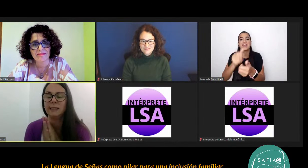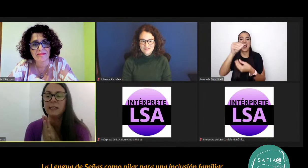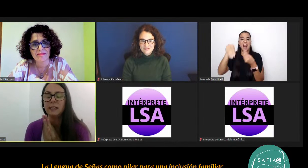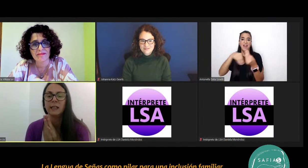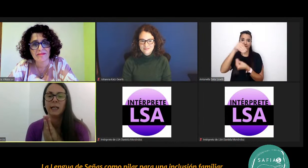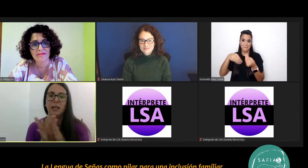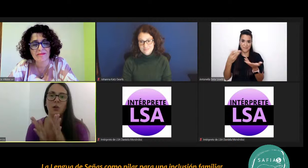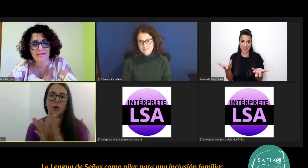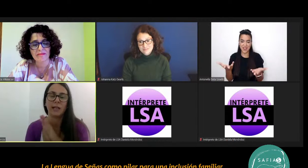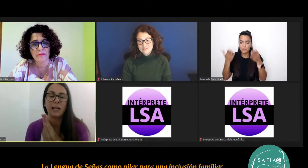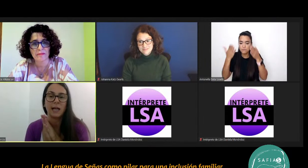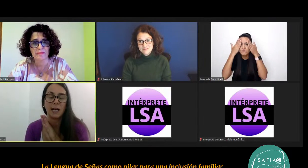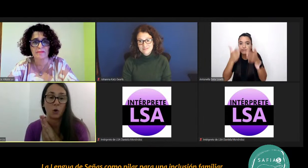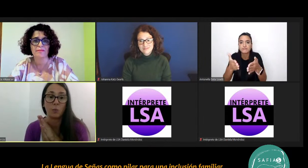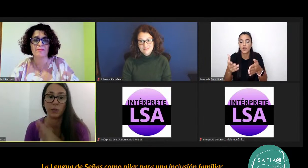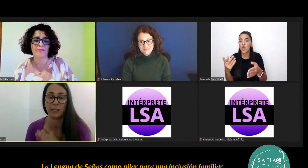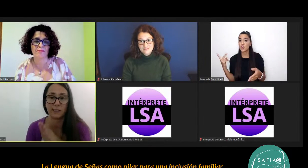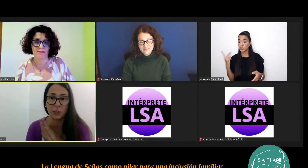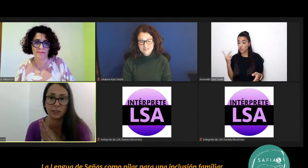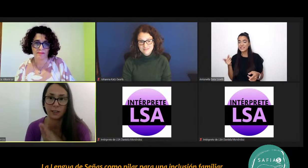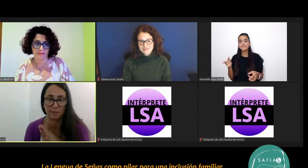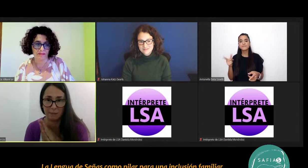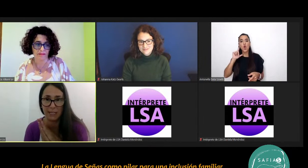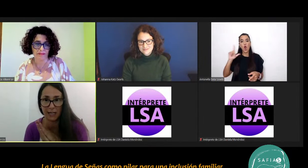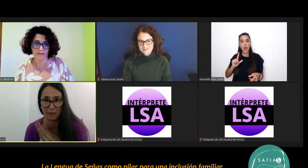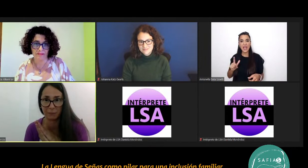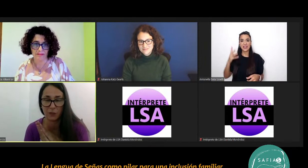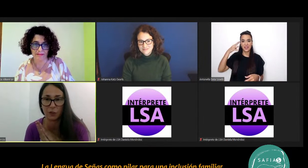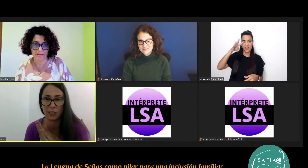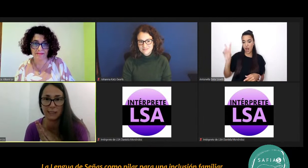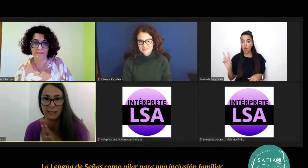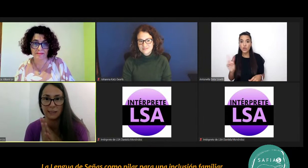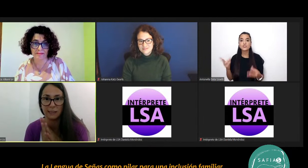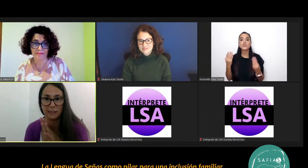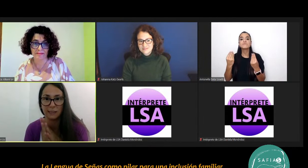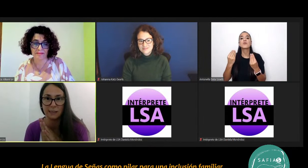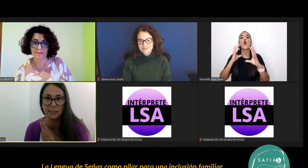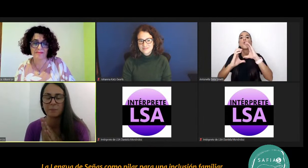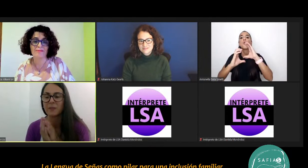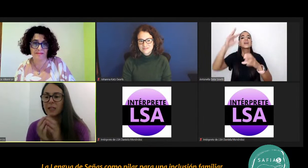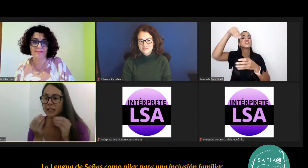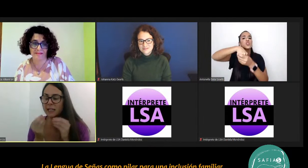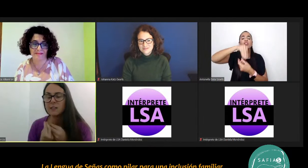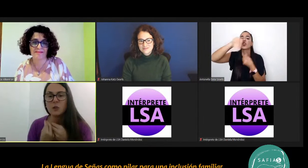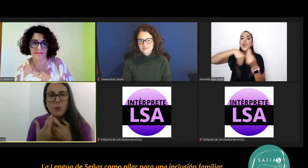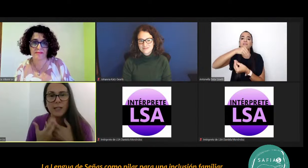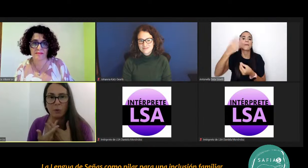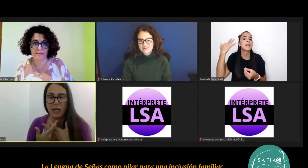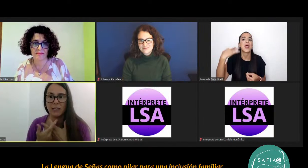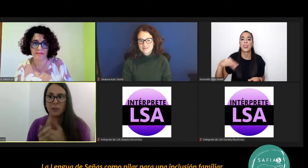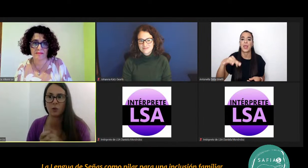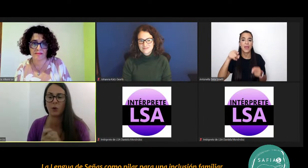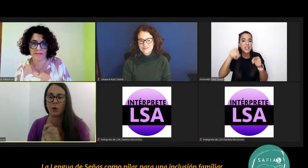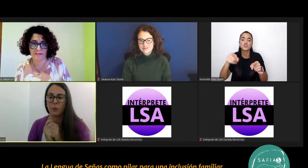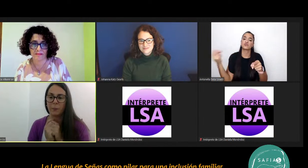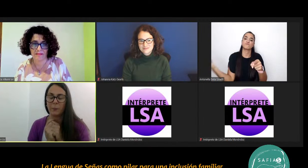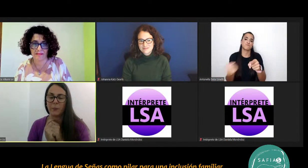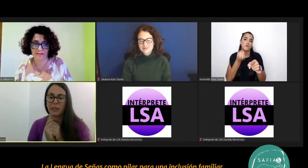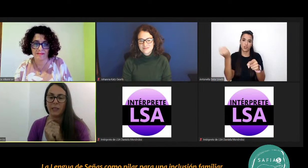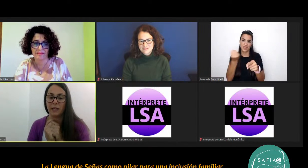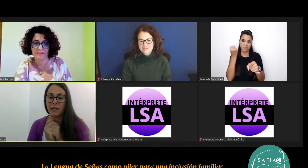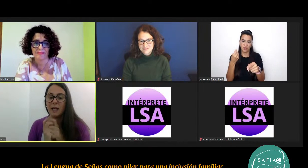con Leti en lo que es la comunicación intrafamiliar, ¿no, Leti? Y en esto no es por ahí